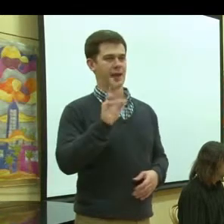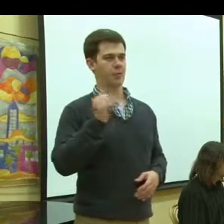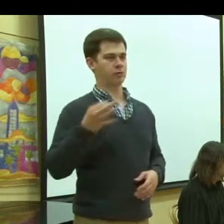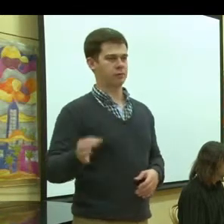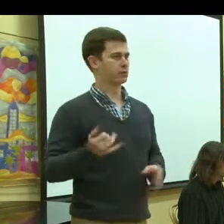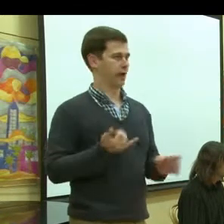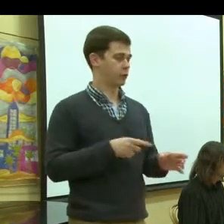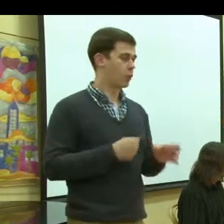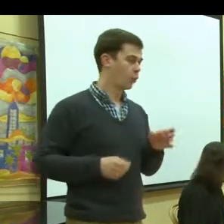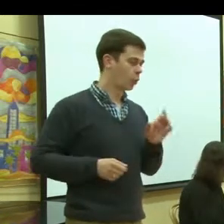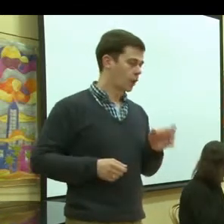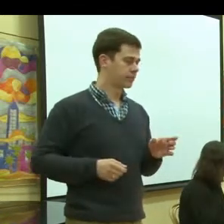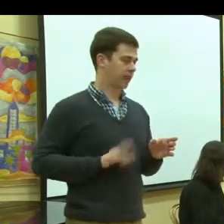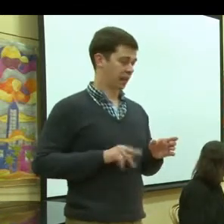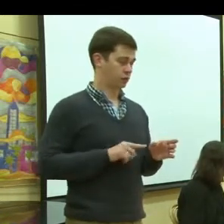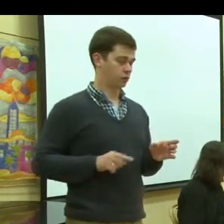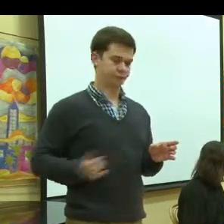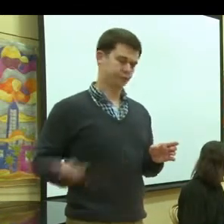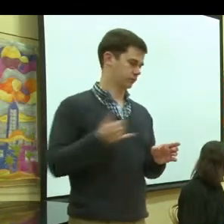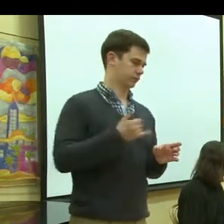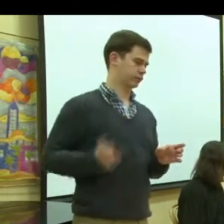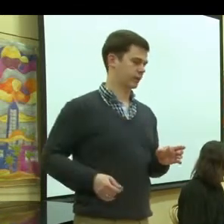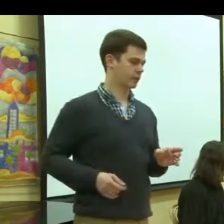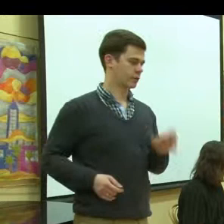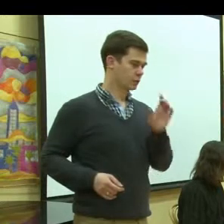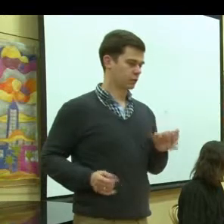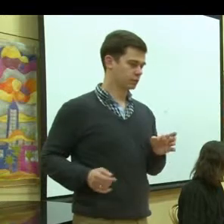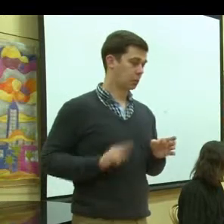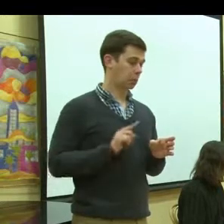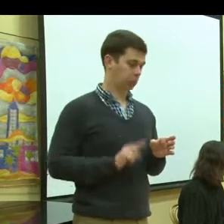i dolewamy znowu tej wody. Tak? A dosypujemy żubek, nie?